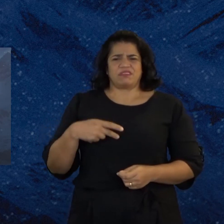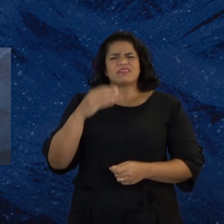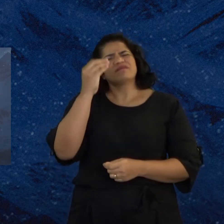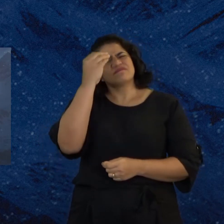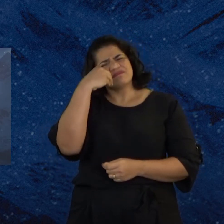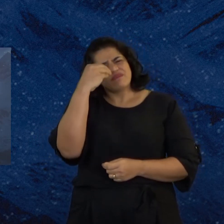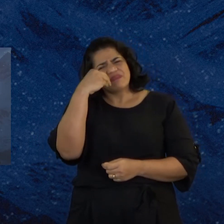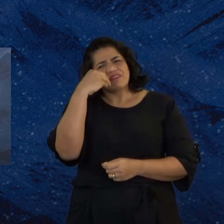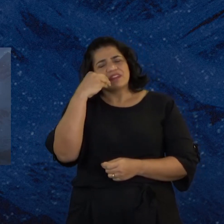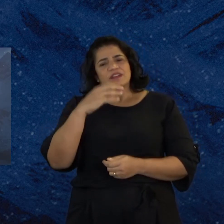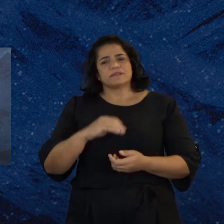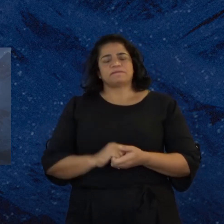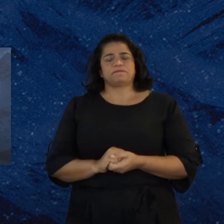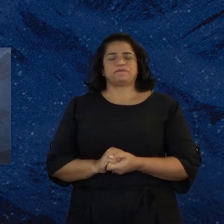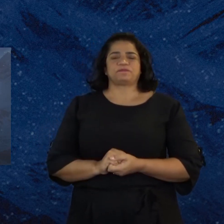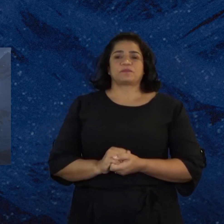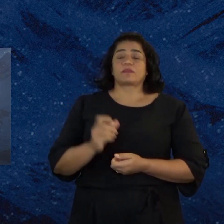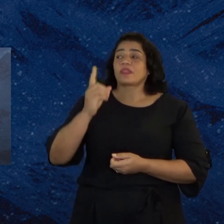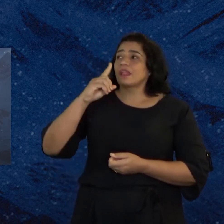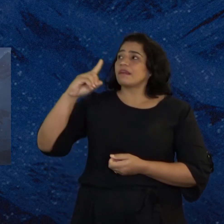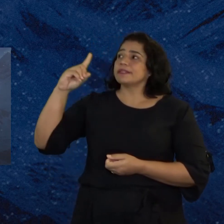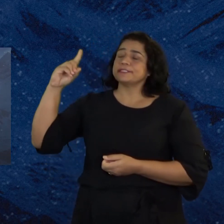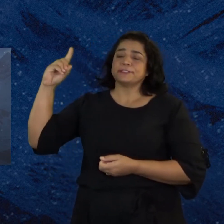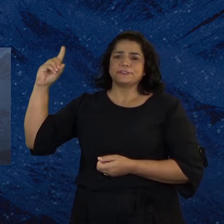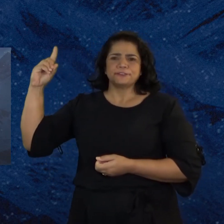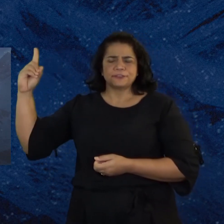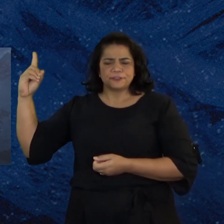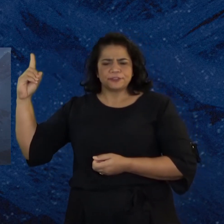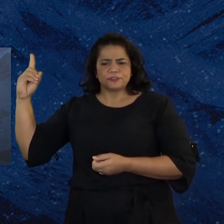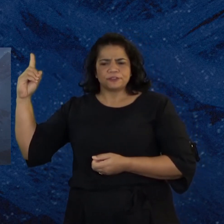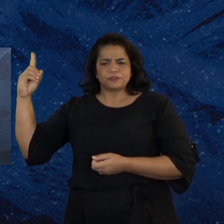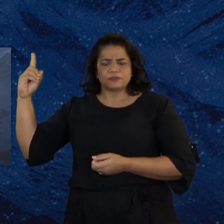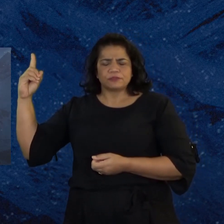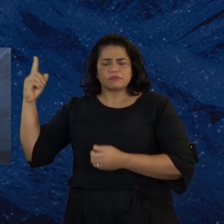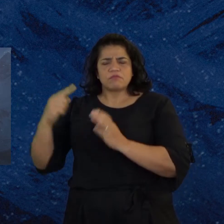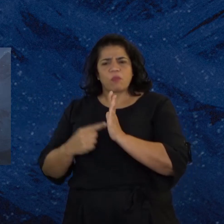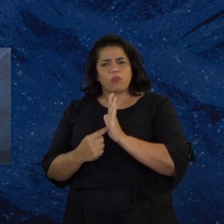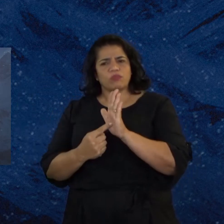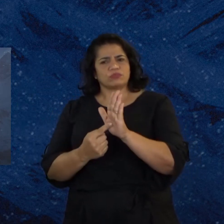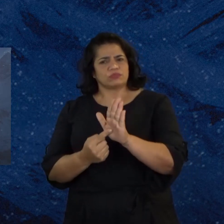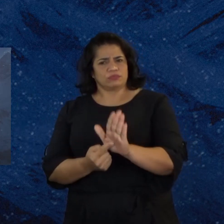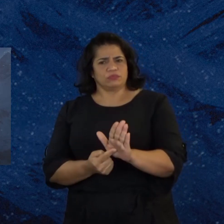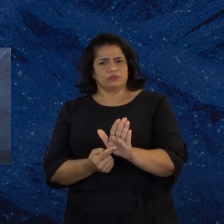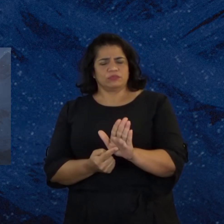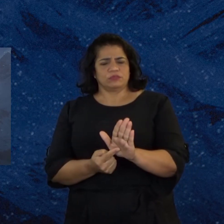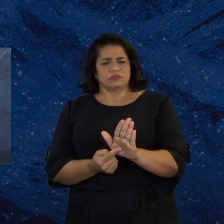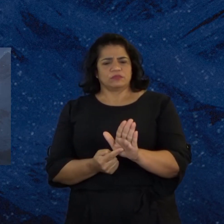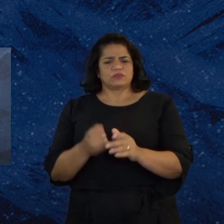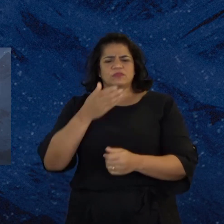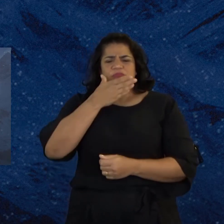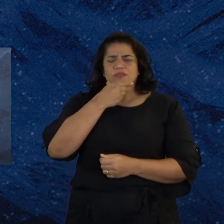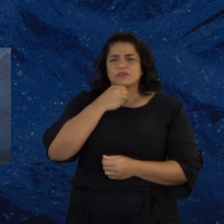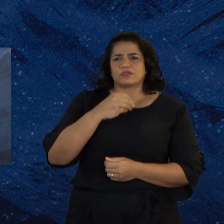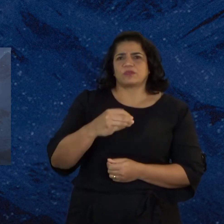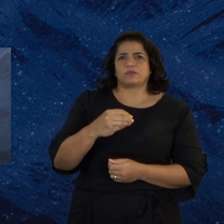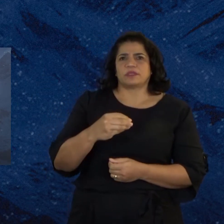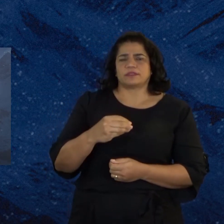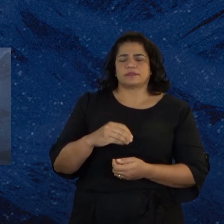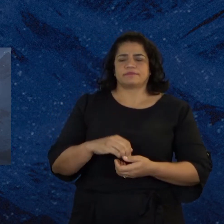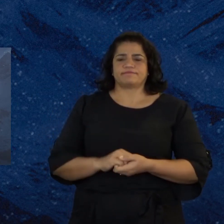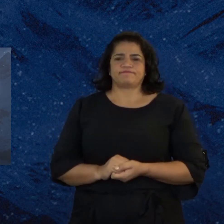E aí, Deus mandou uma coisa agora para os homens caírem em si. Que foi um pequeno